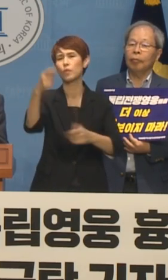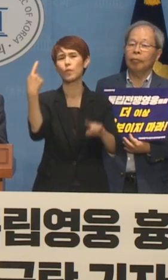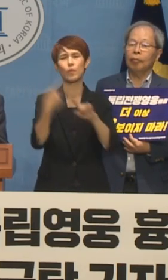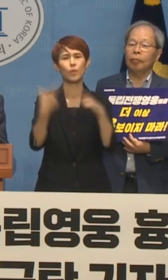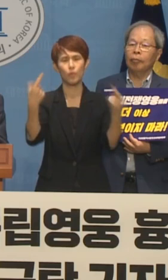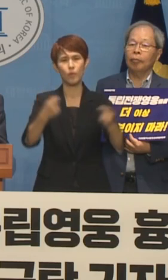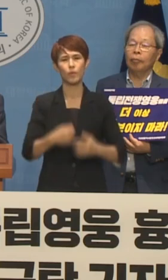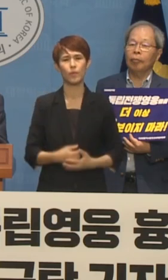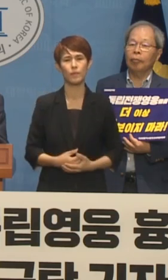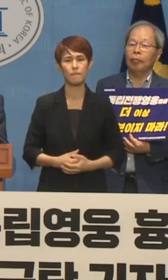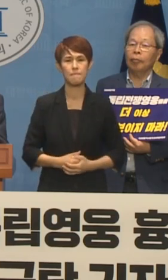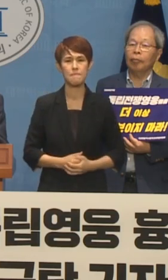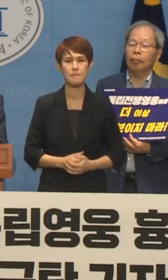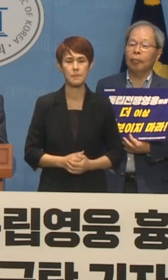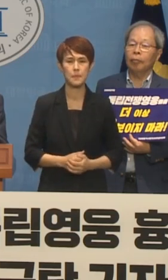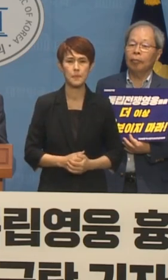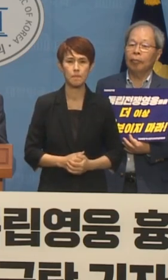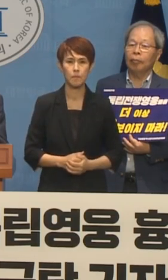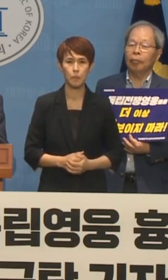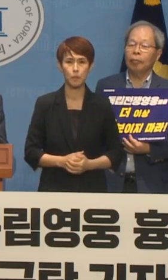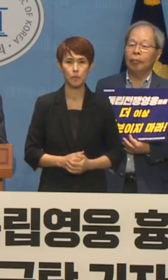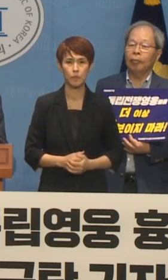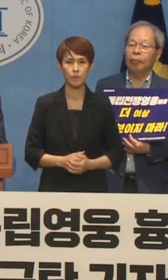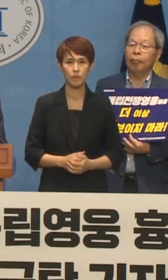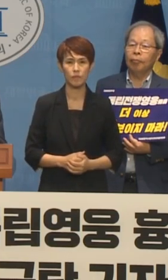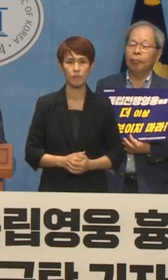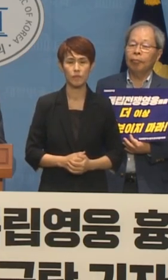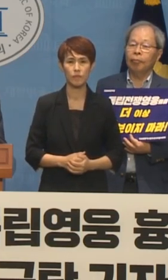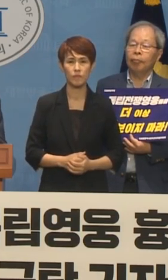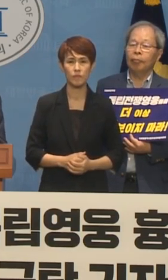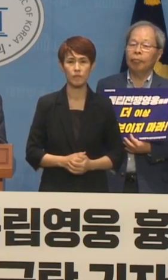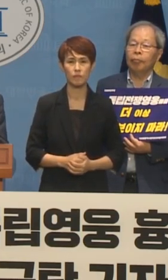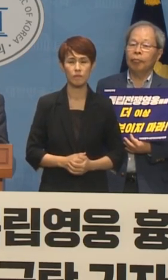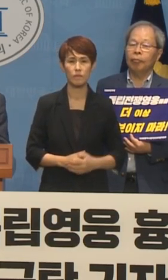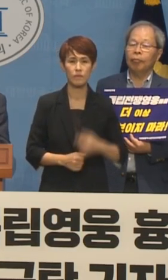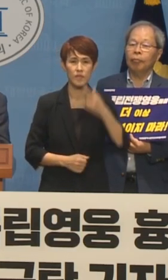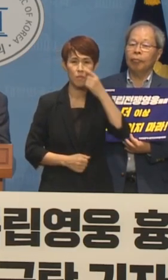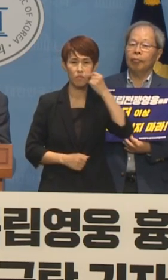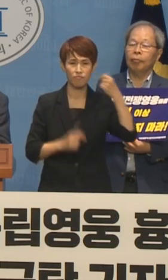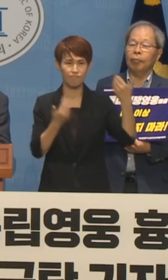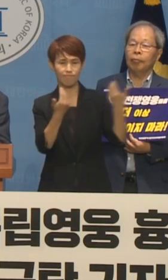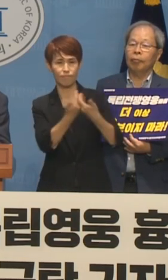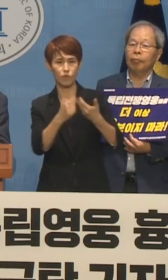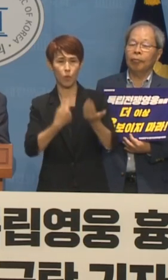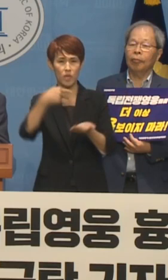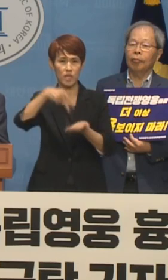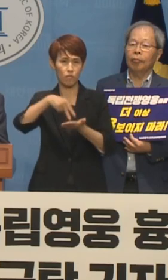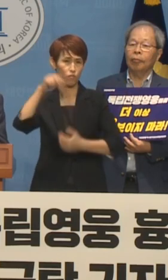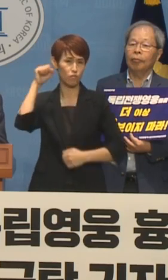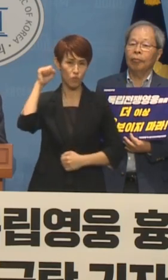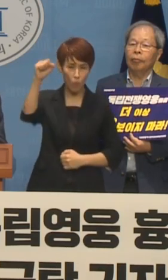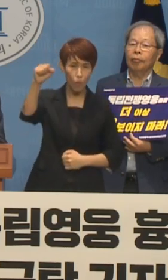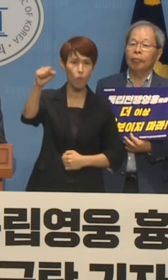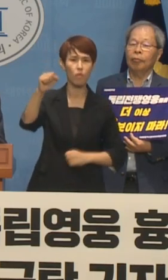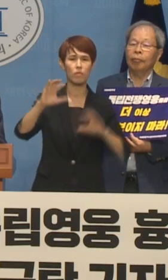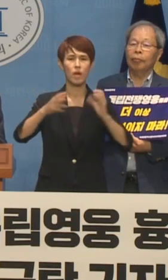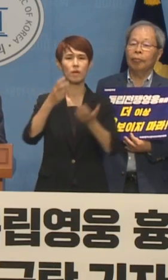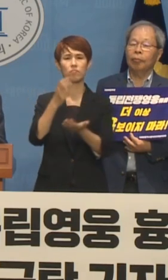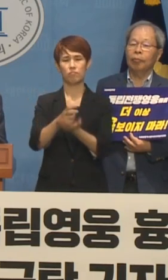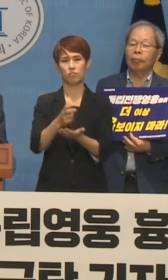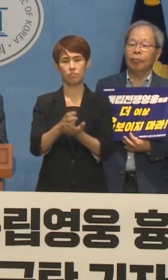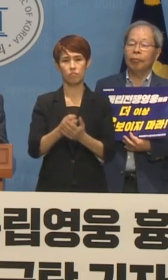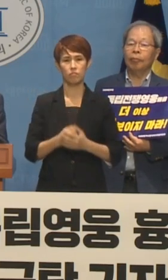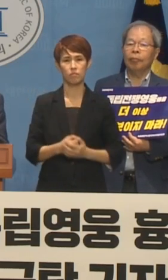의도로밖에는 달리 해석할 길이 없습니다. 항일 독립운동의 헌법정신과 국가